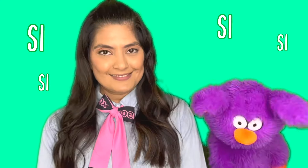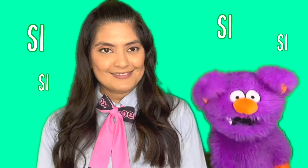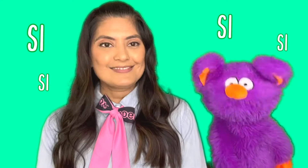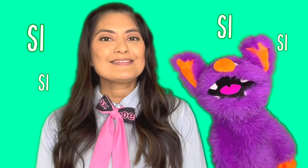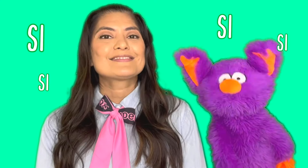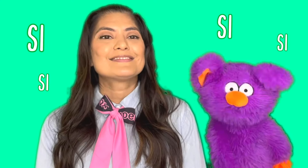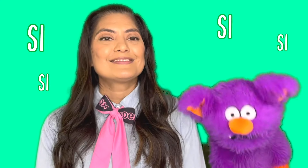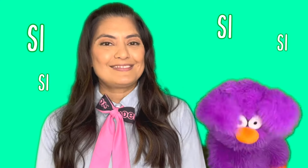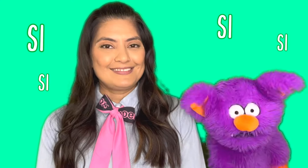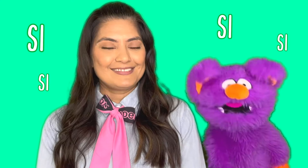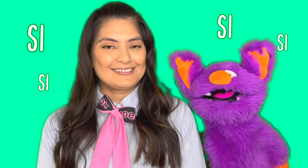Sí.